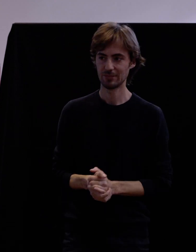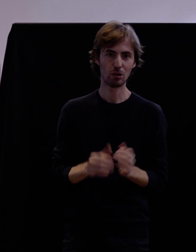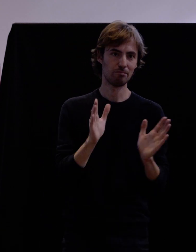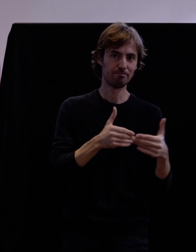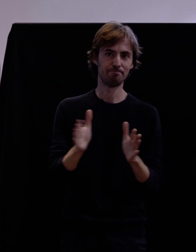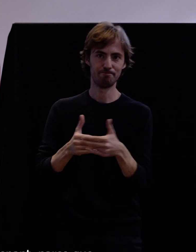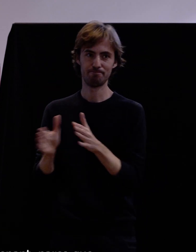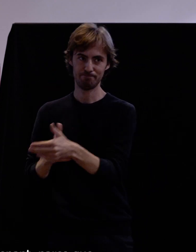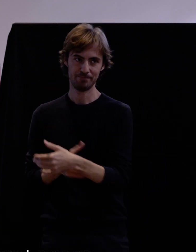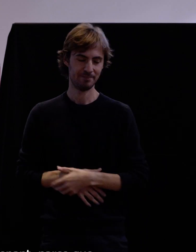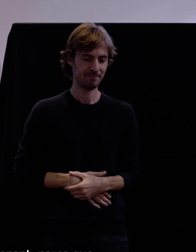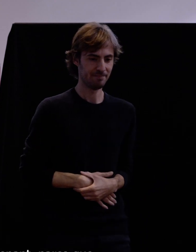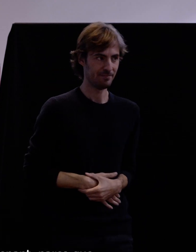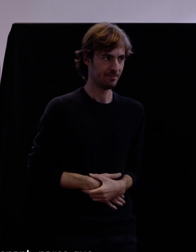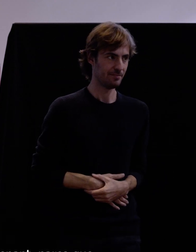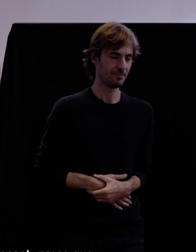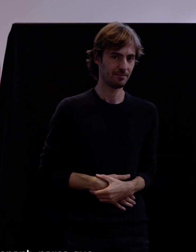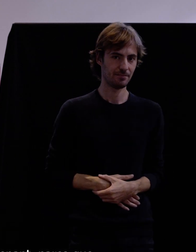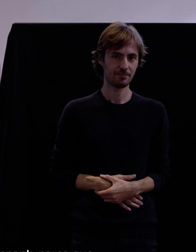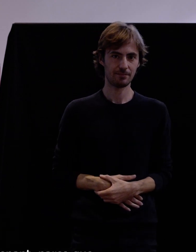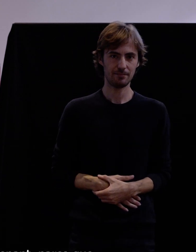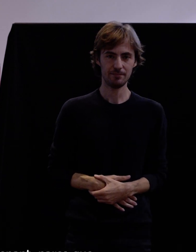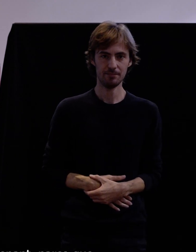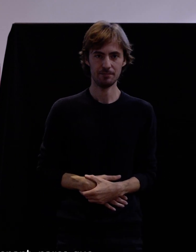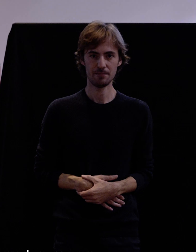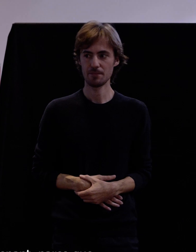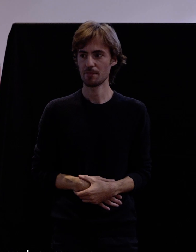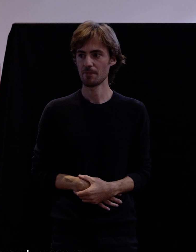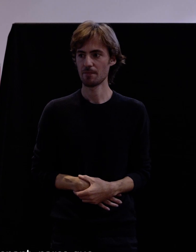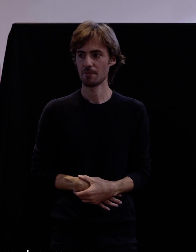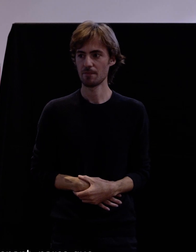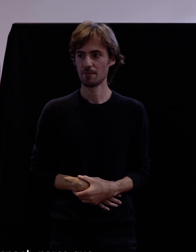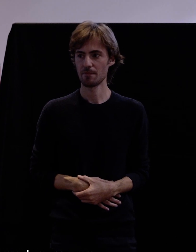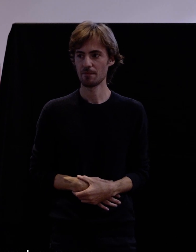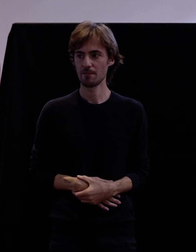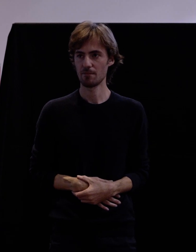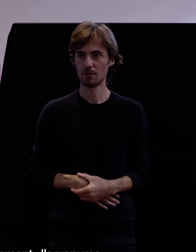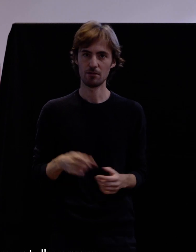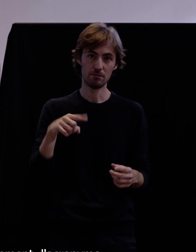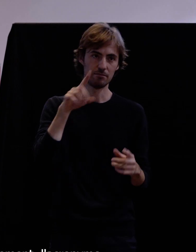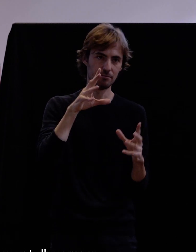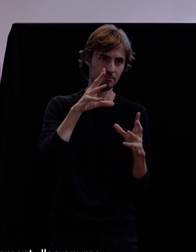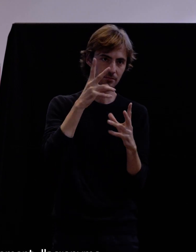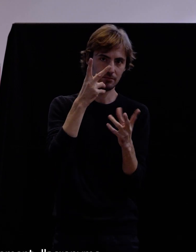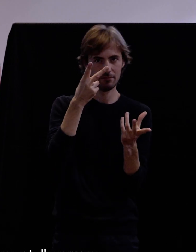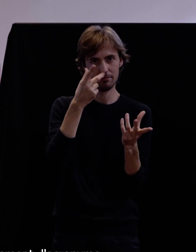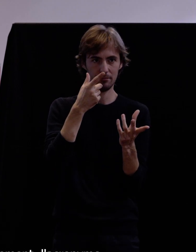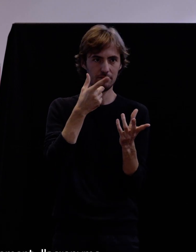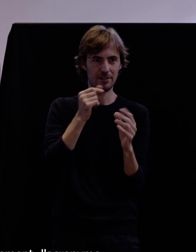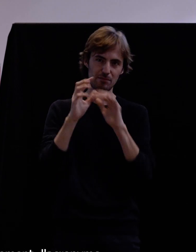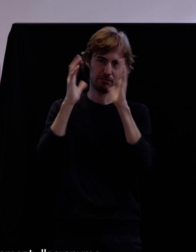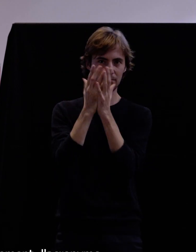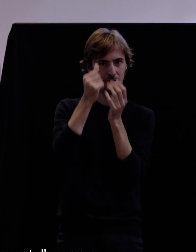peu défini, et je le rappelle maintenant, parce que c'est pas évident pour s'y retrouver. Moi, je trouve que